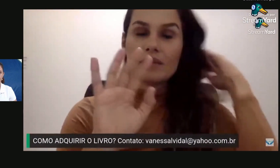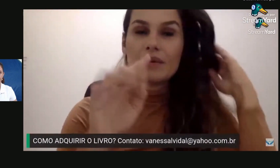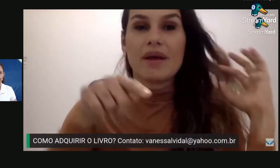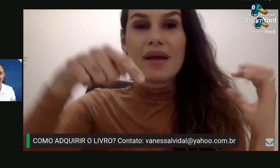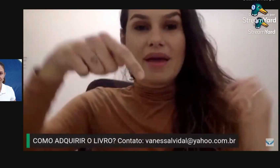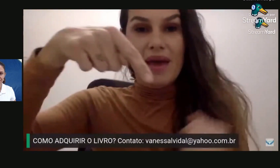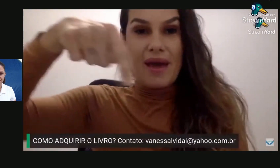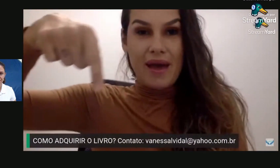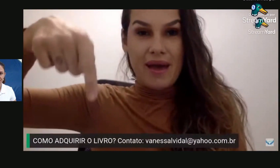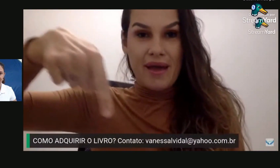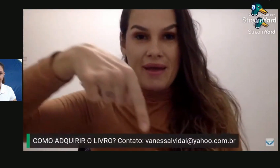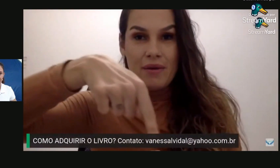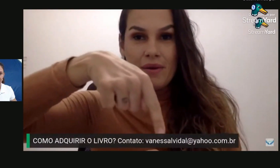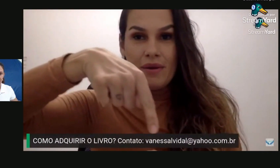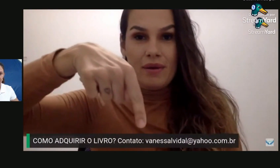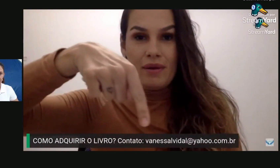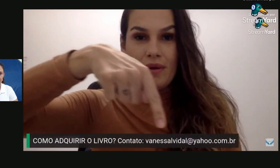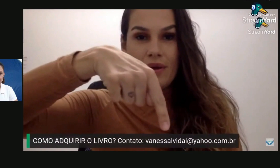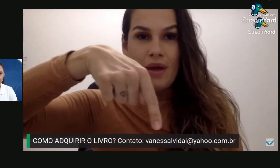Olá?